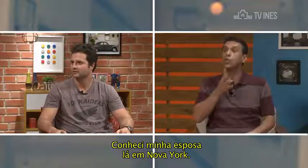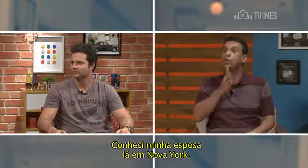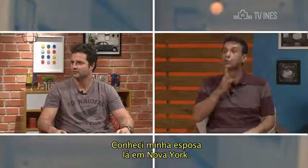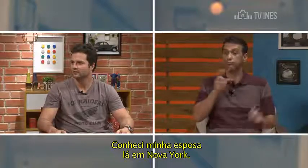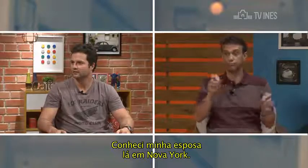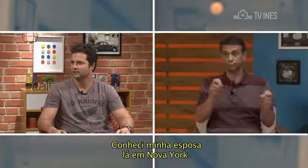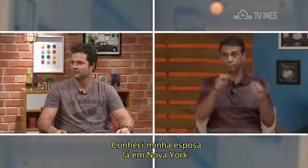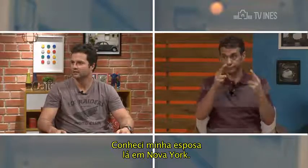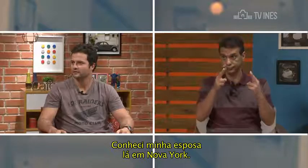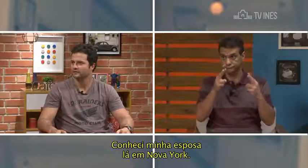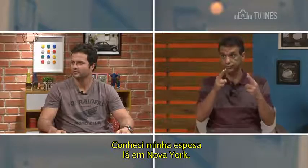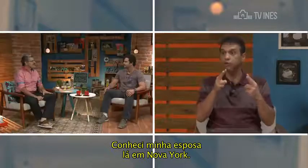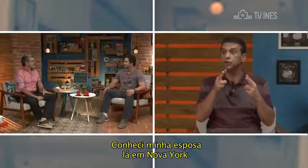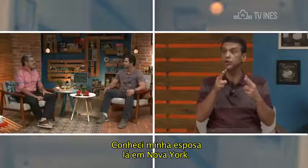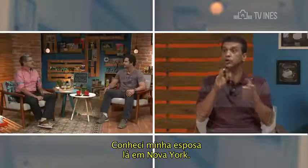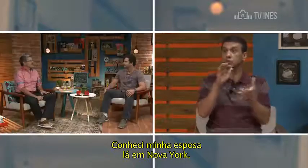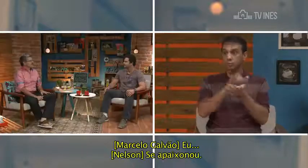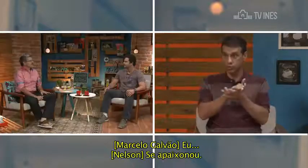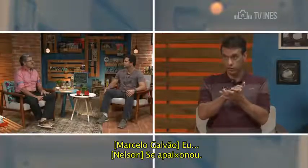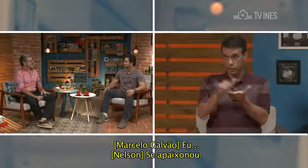lá em Nova York.